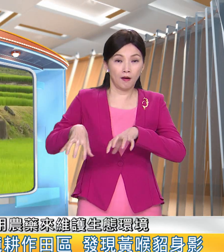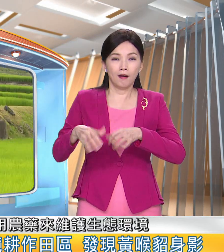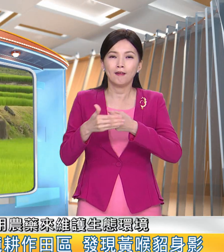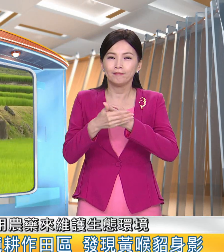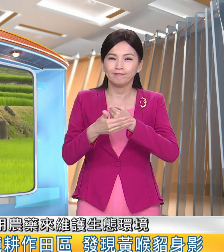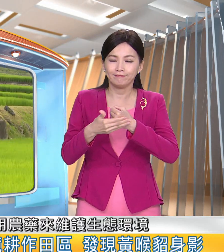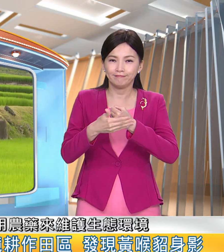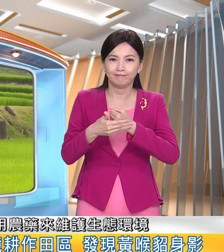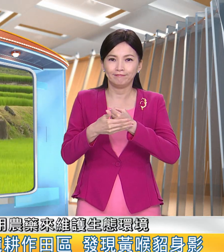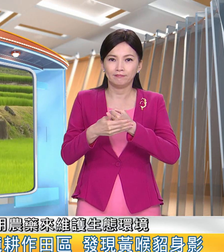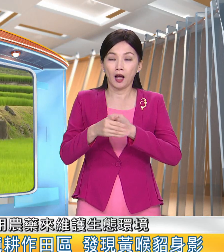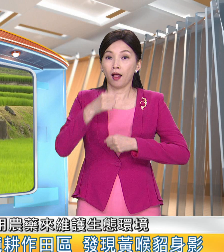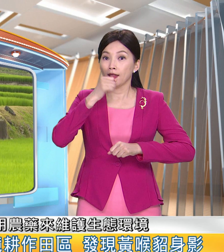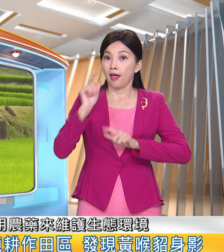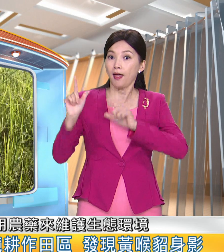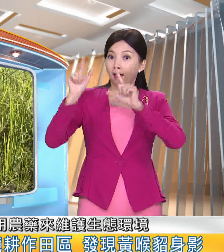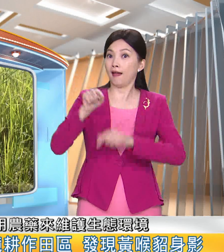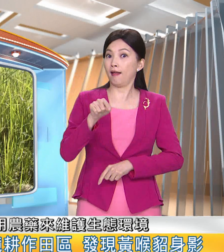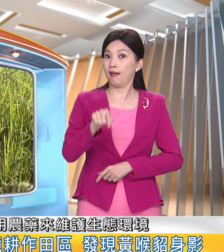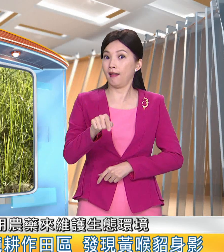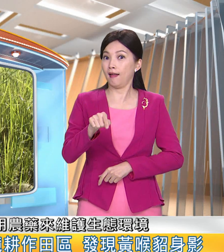农药来维护生态环境。